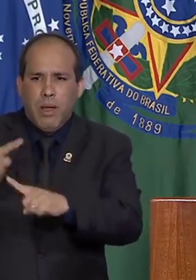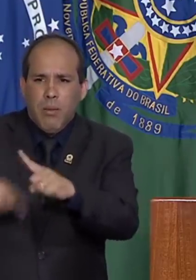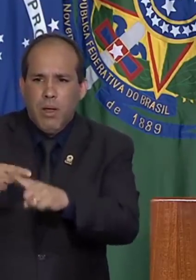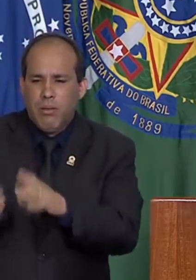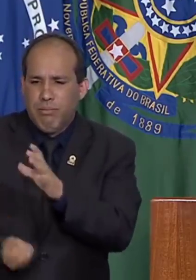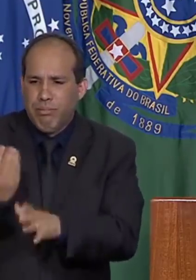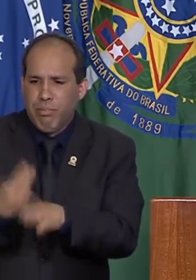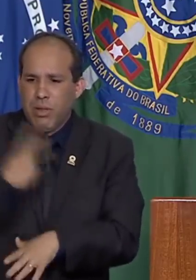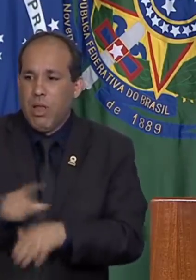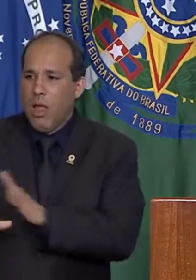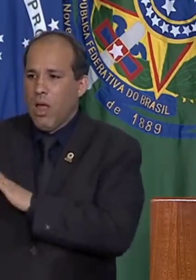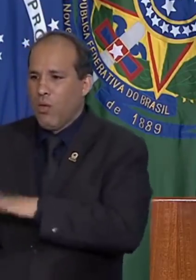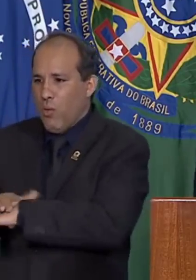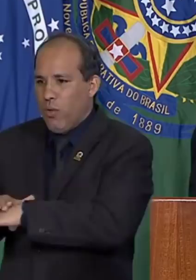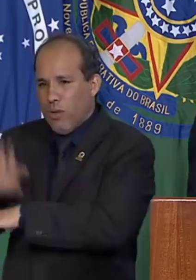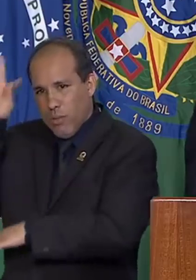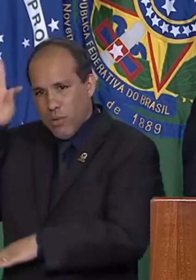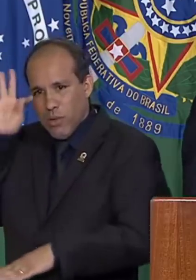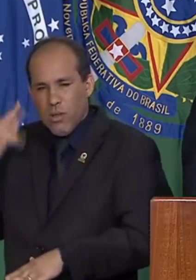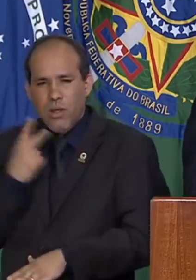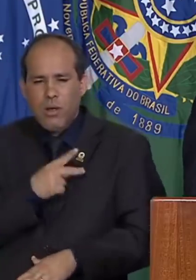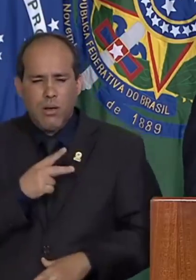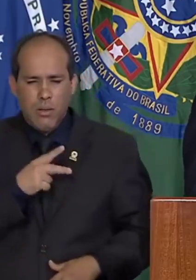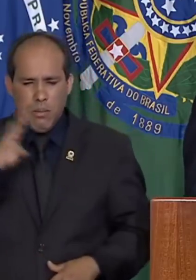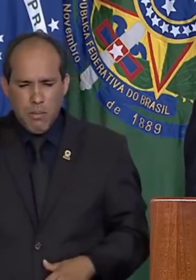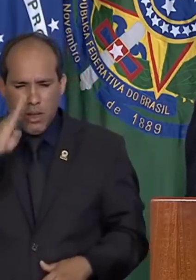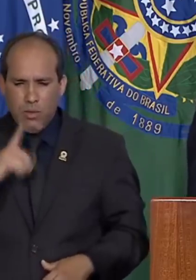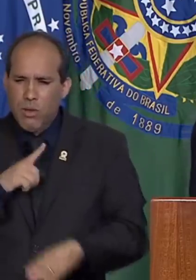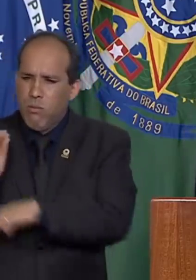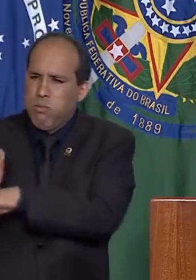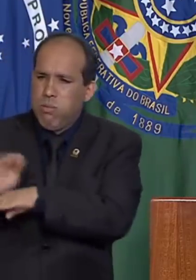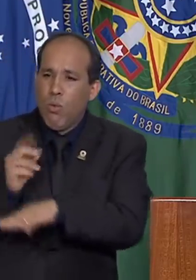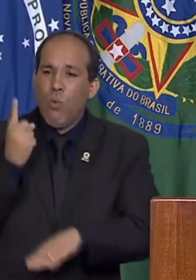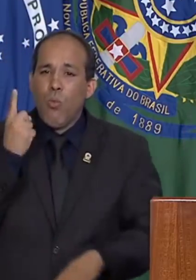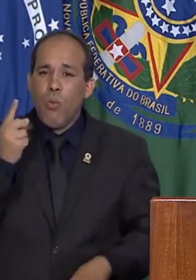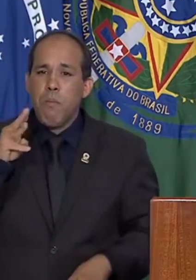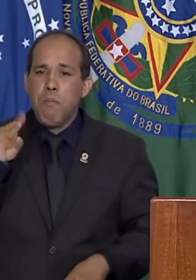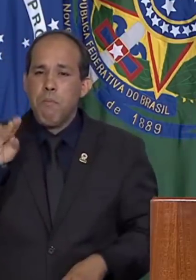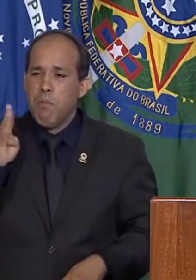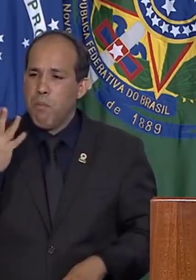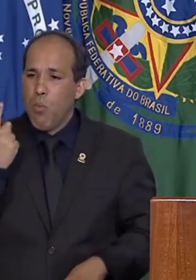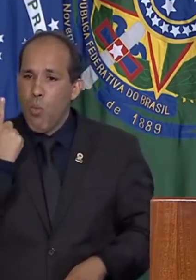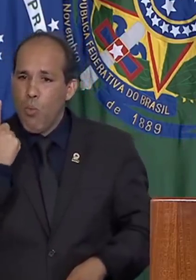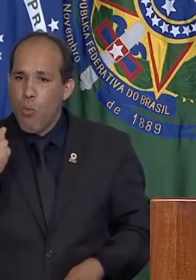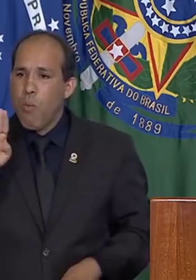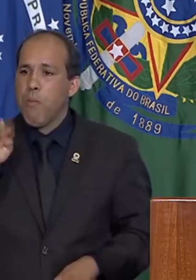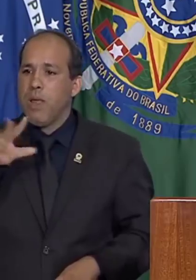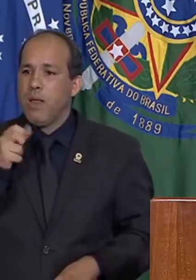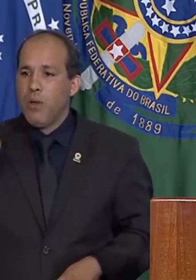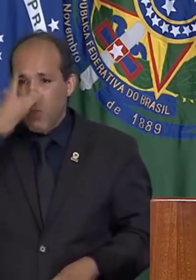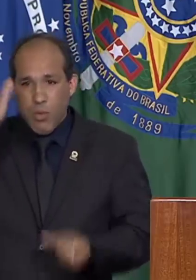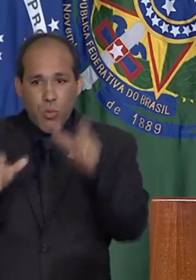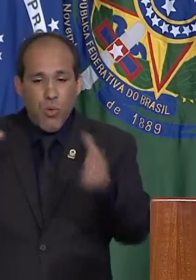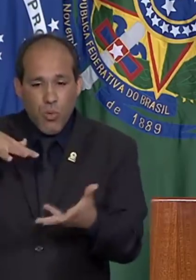Tereza Cristina, o Brasil é responsável por alimentar aproximadamente 1 bilhão de pessoas no mundo. Se em 2011 nós